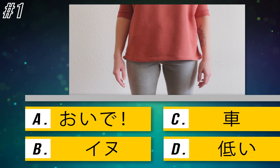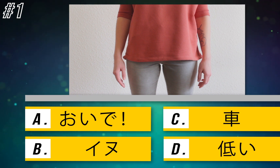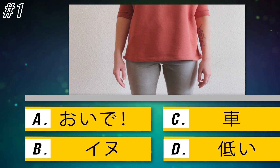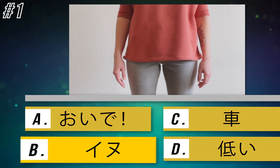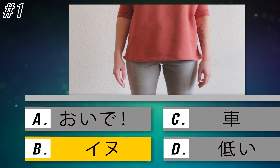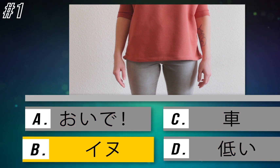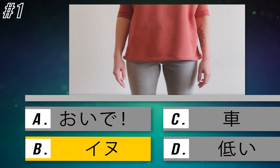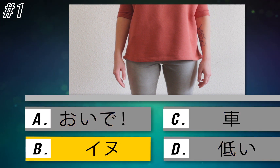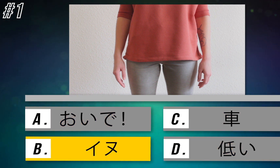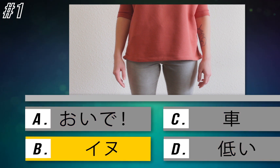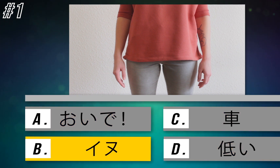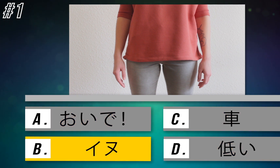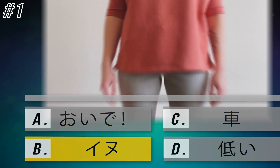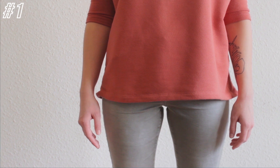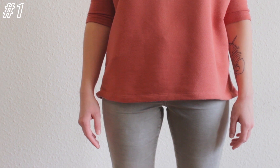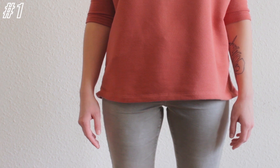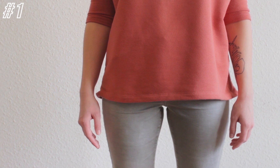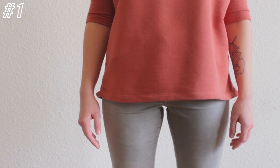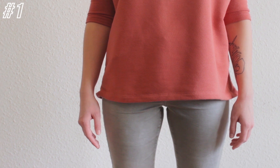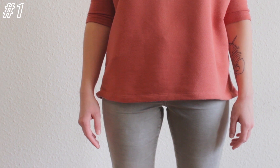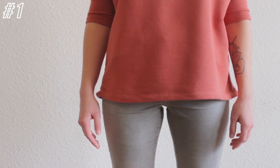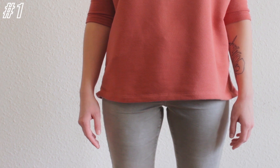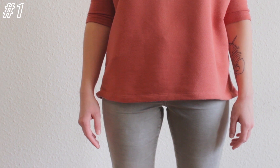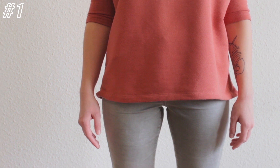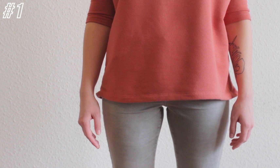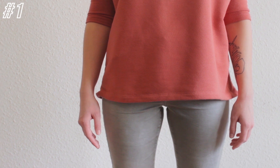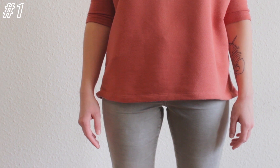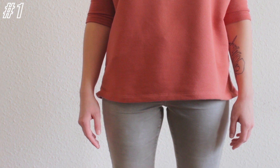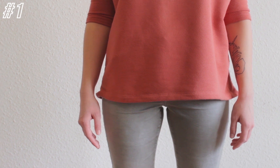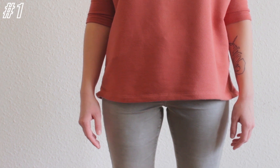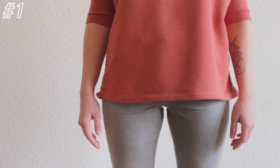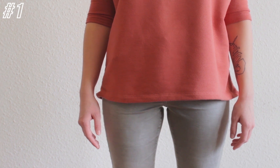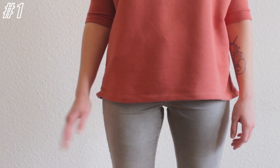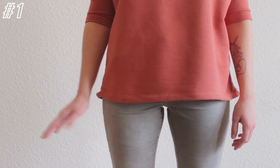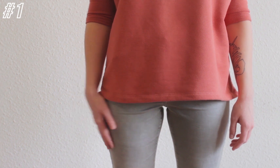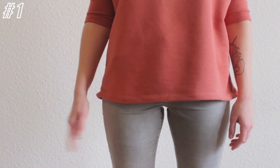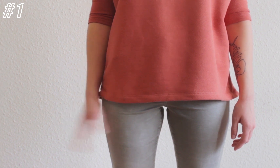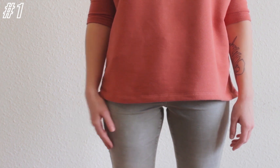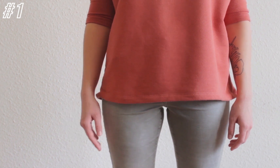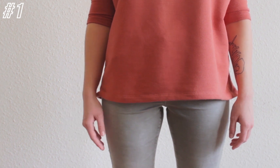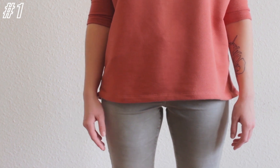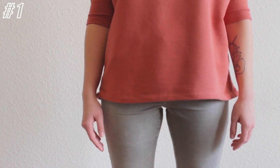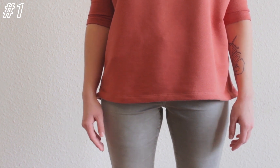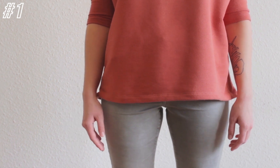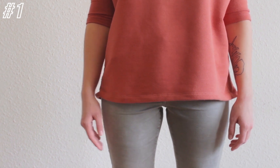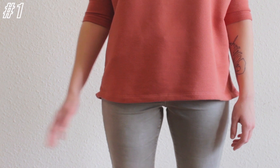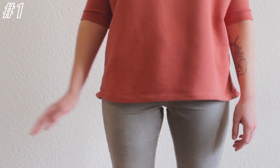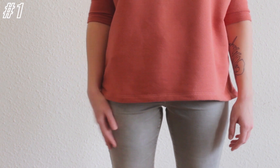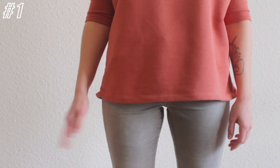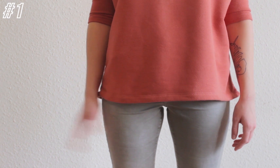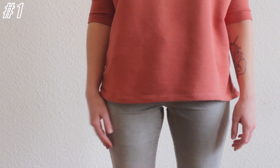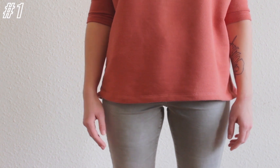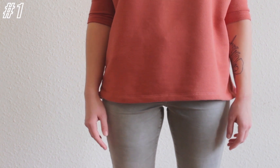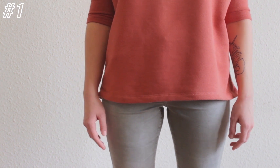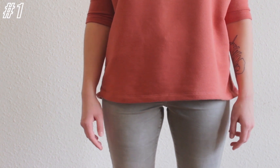B を選んだら大正解。アメリカ手話で犬と言いたかったら、犬を呼んでいるかのように太ももを手